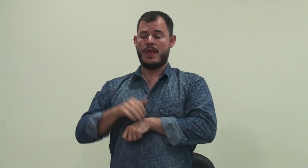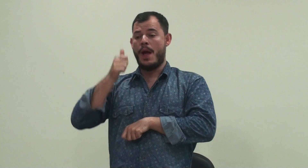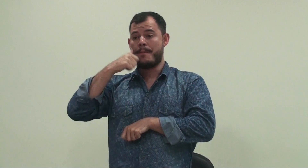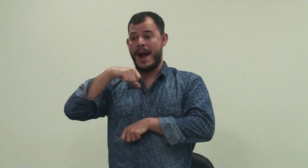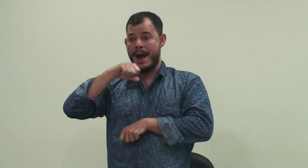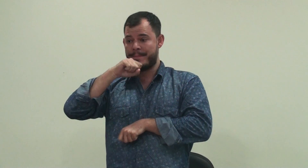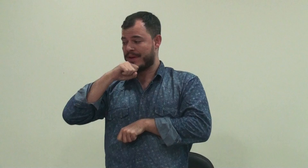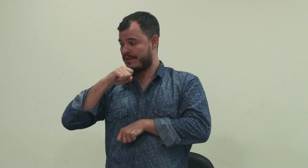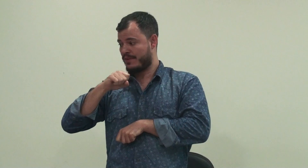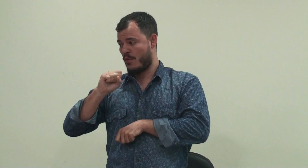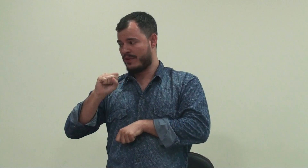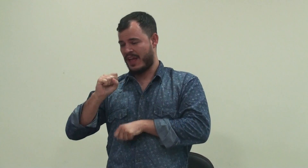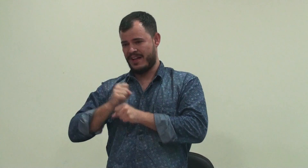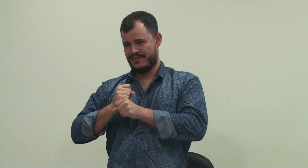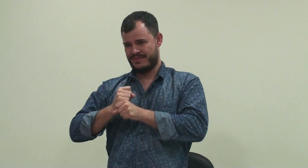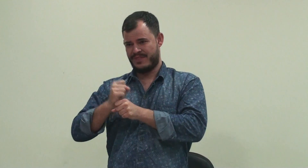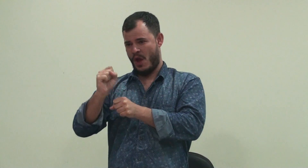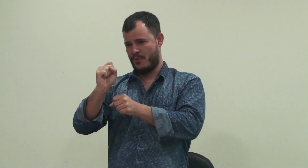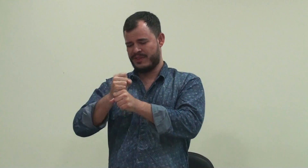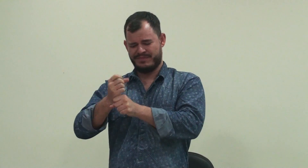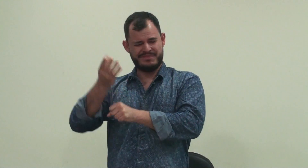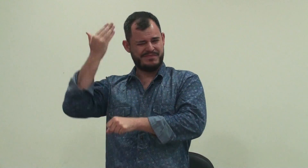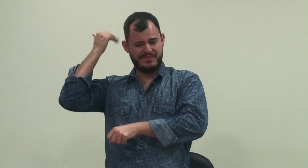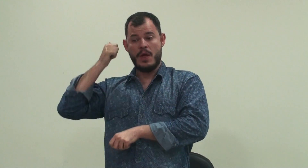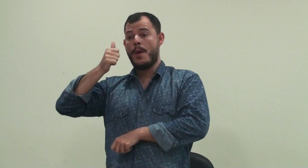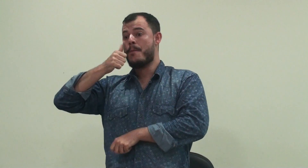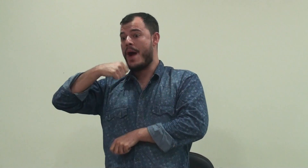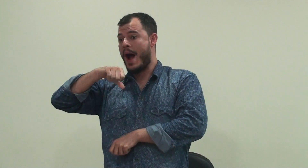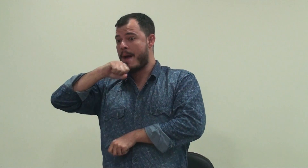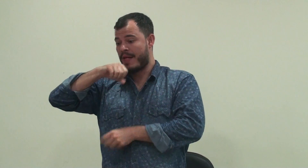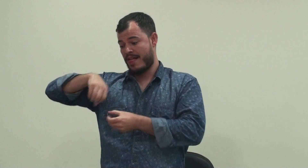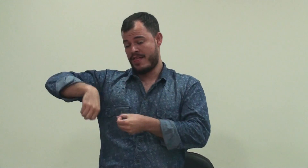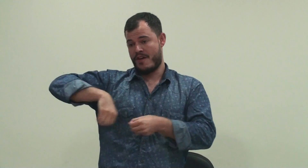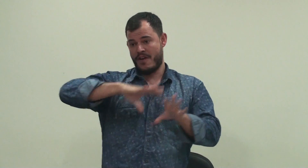Há uns 10 anos, 8 anos,